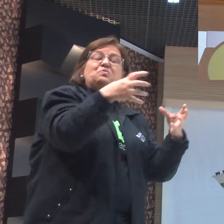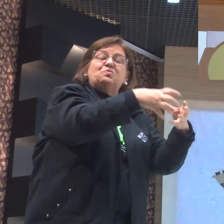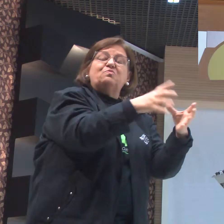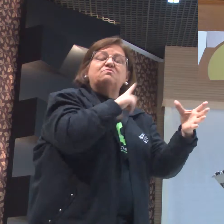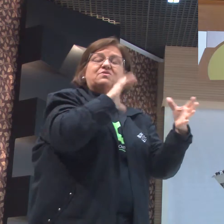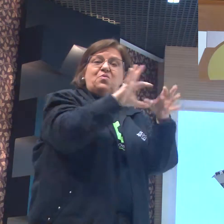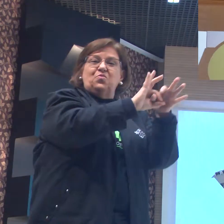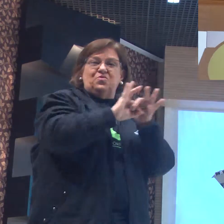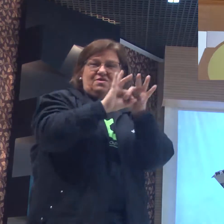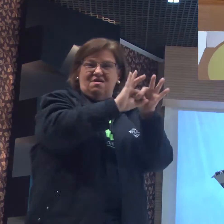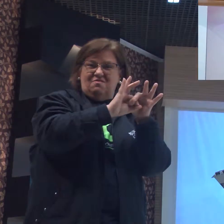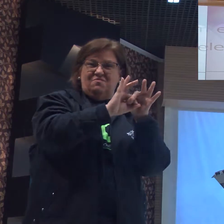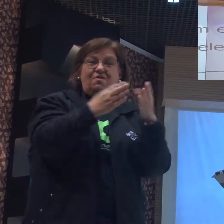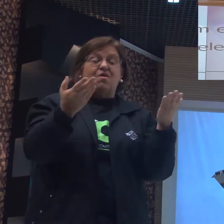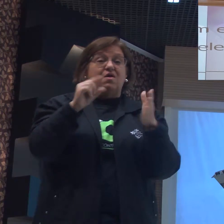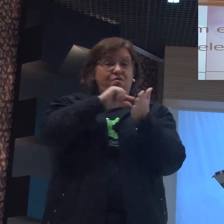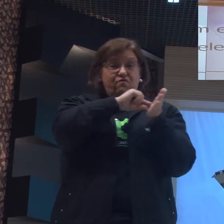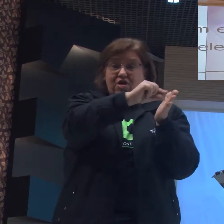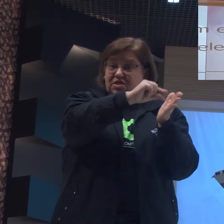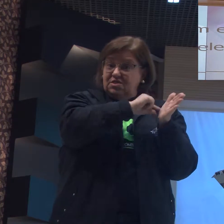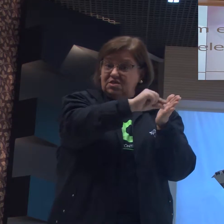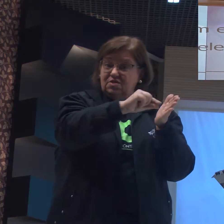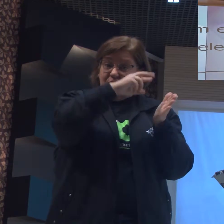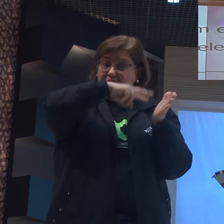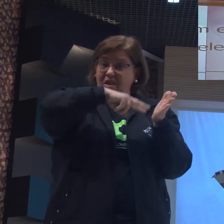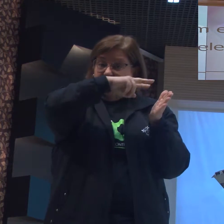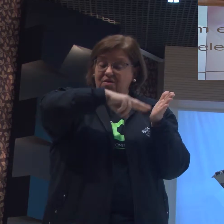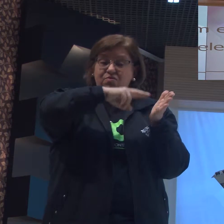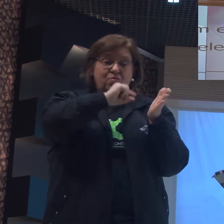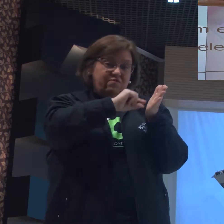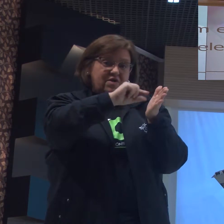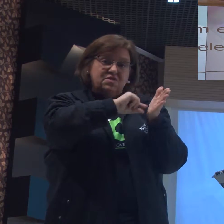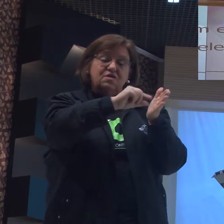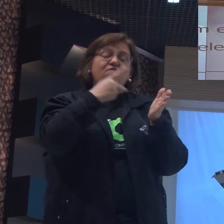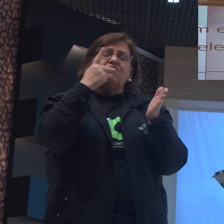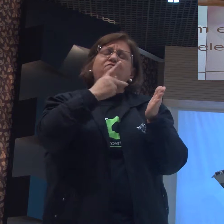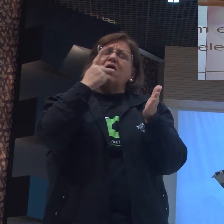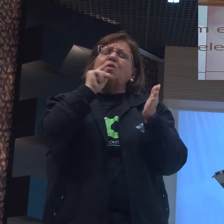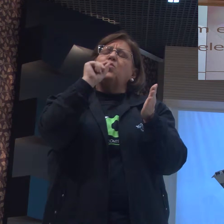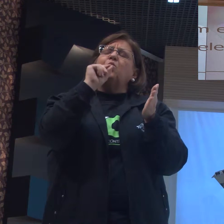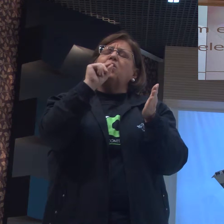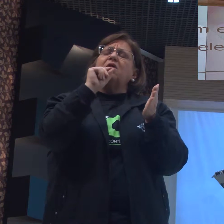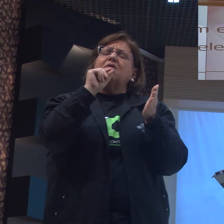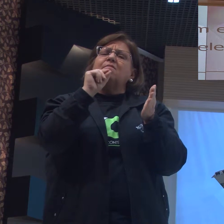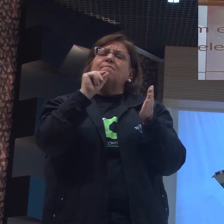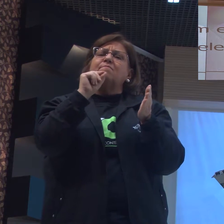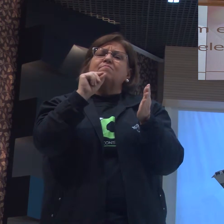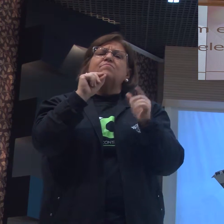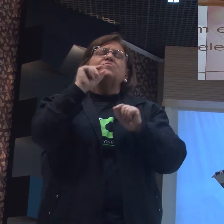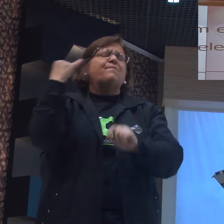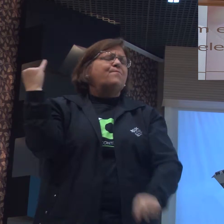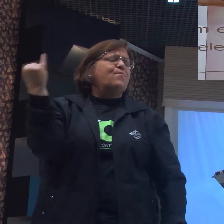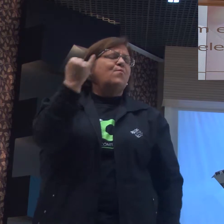Os versículos que a gente está estudando agora nesse capítulo nos dão então mais um elemento que